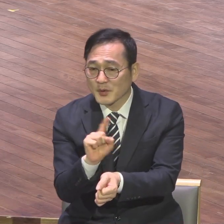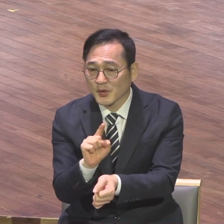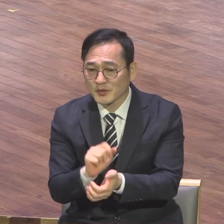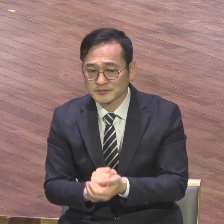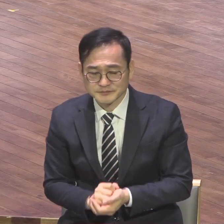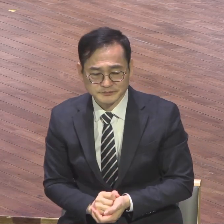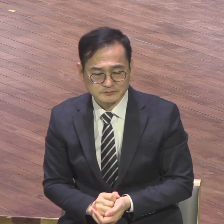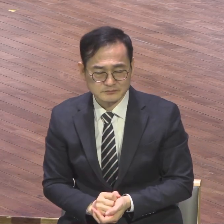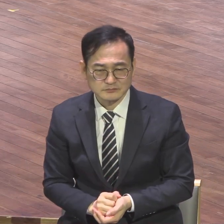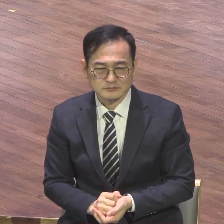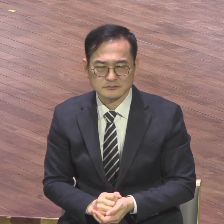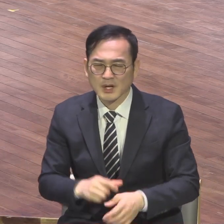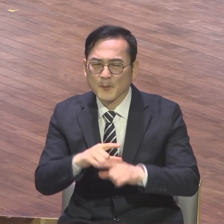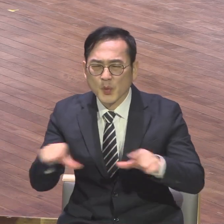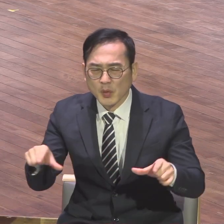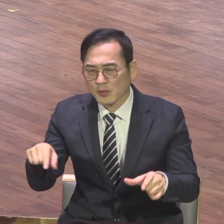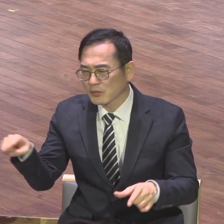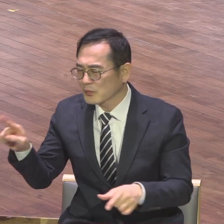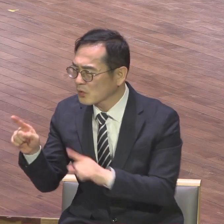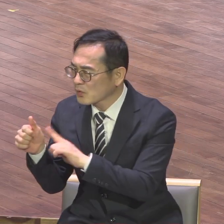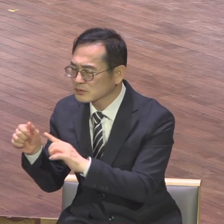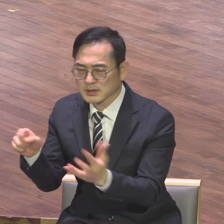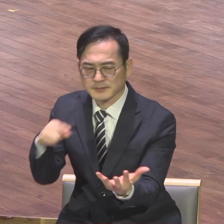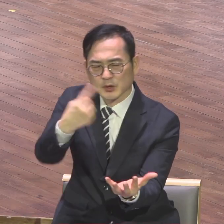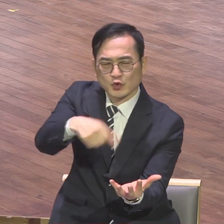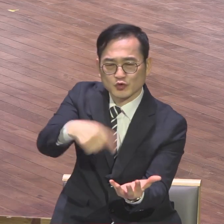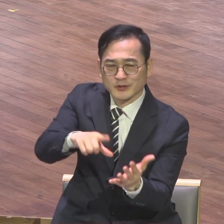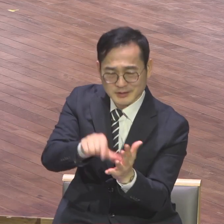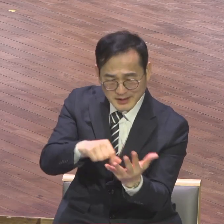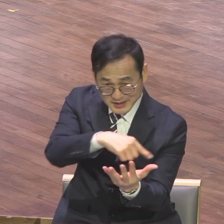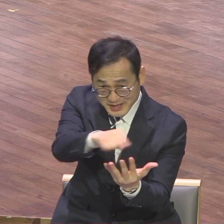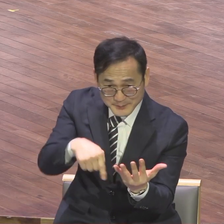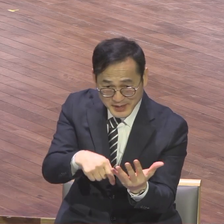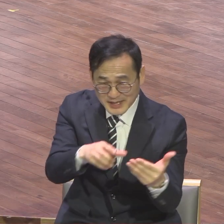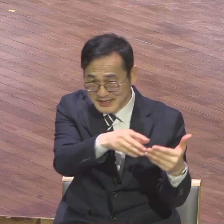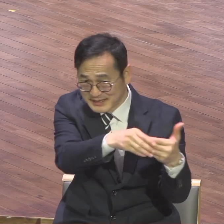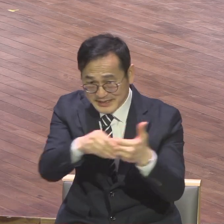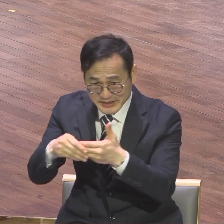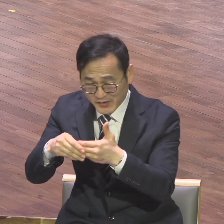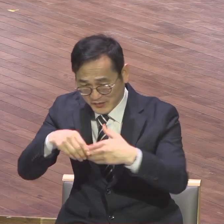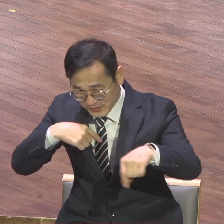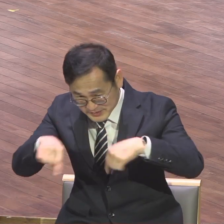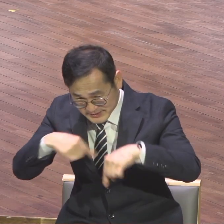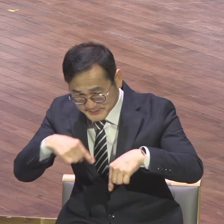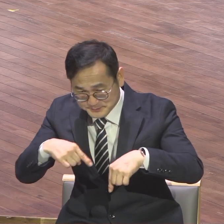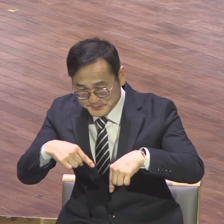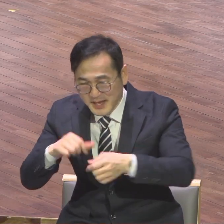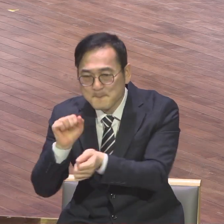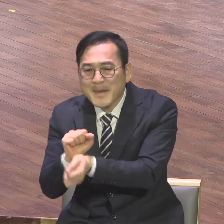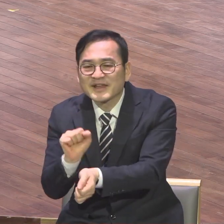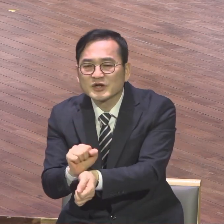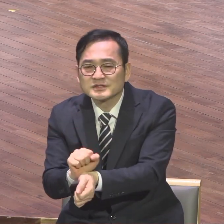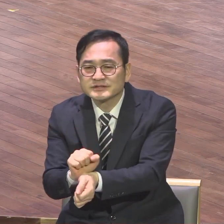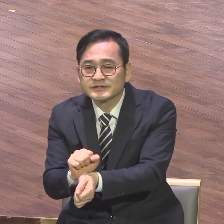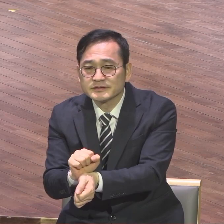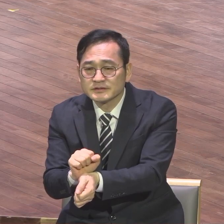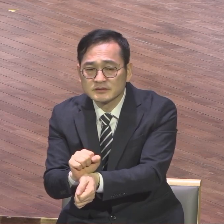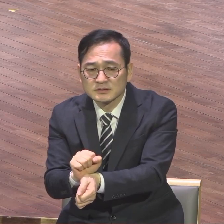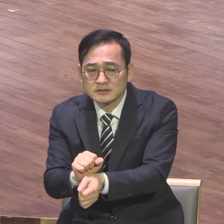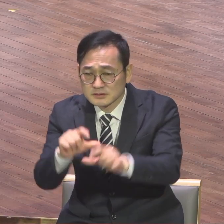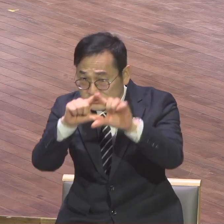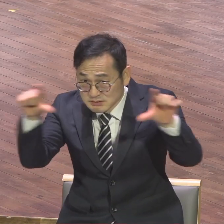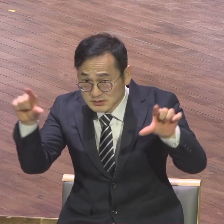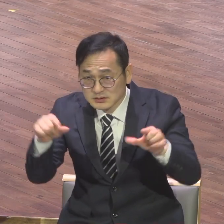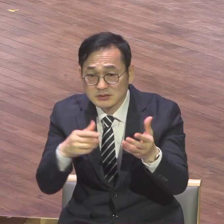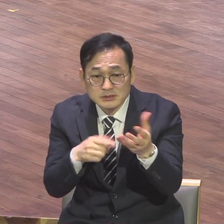경영자들이 리더십 바이러스에 많이 그렇게 감염되어 있다는 것을 발견했어요. 리더십 바이러스,